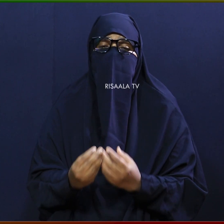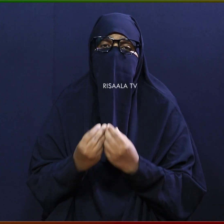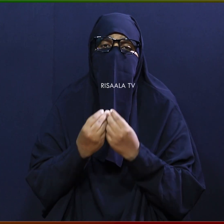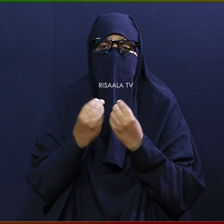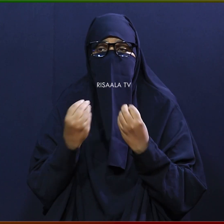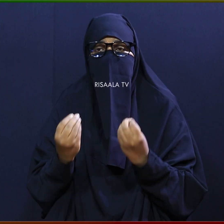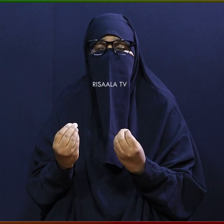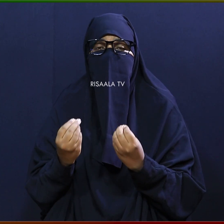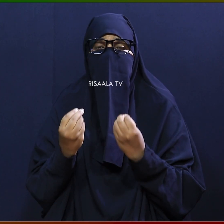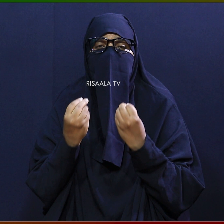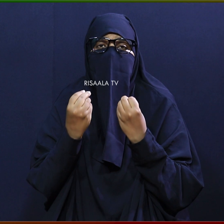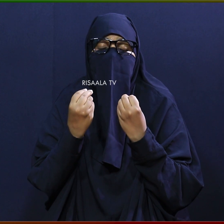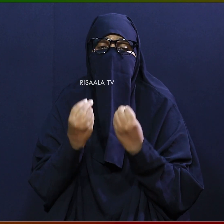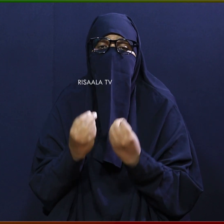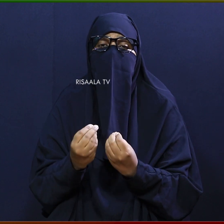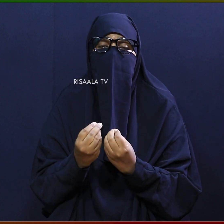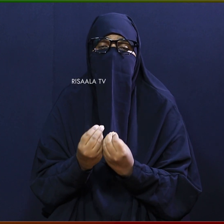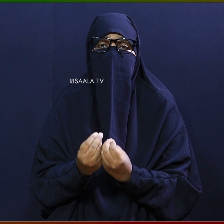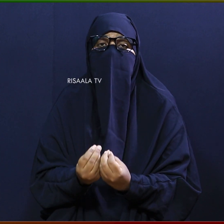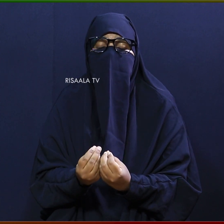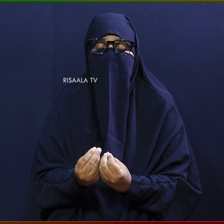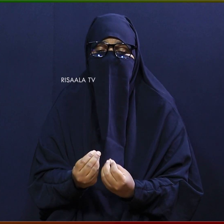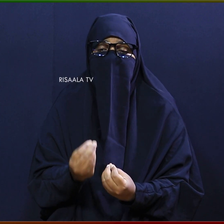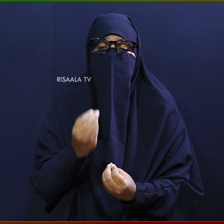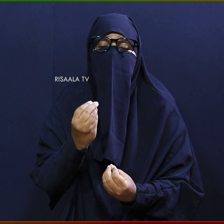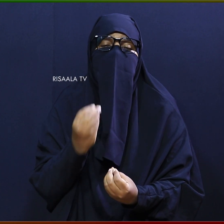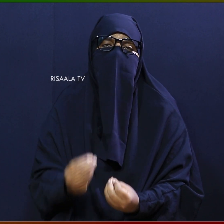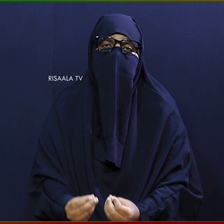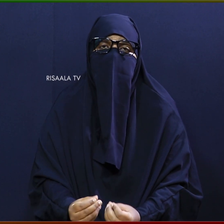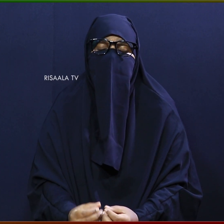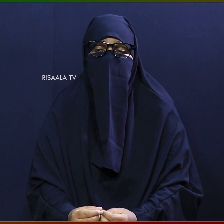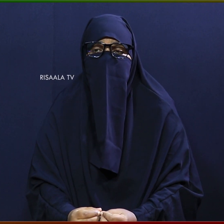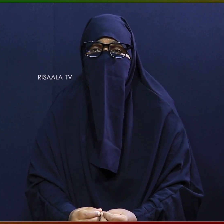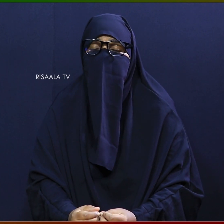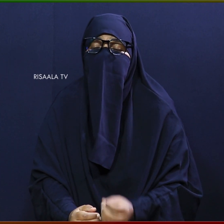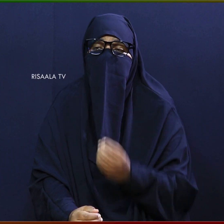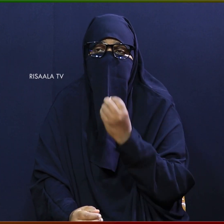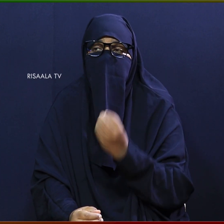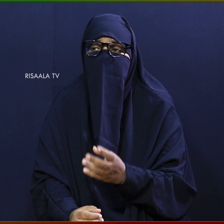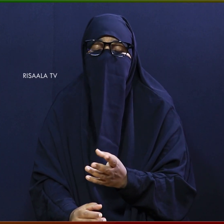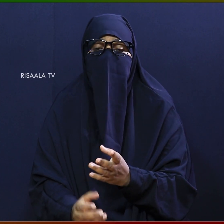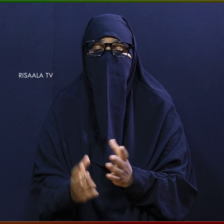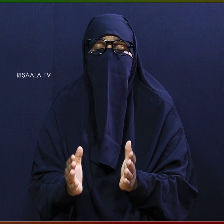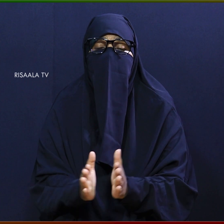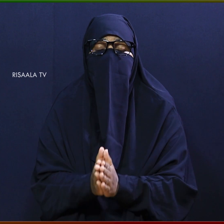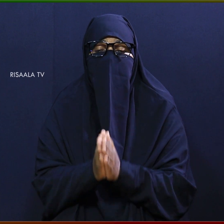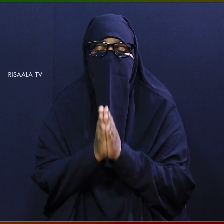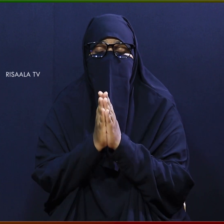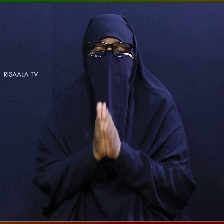uu gabadha isdhalaaliso oo awoomay yunasho oo fil xiliyati oo huwa fil khasaami gheyra mubiin u dhahay dumarka ilaahay yacni waxaa lagu barbaariyaabu ilaahay